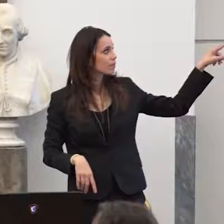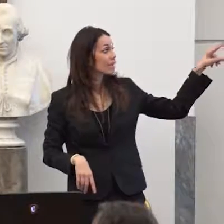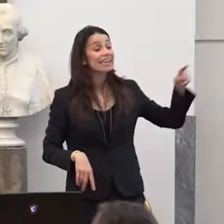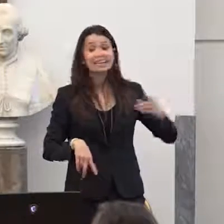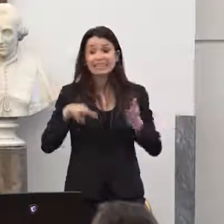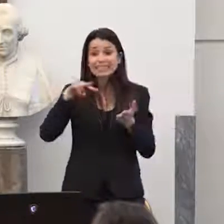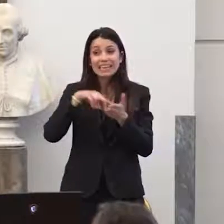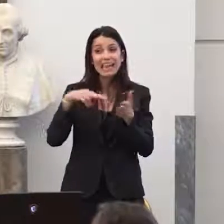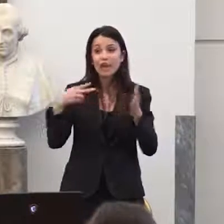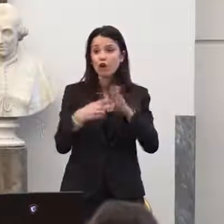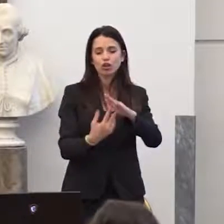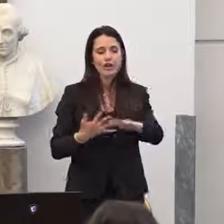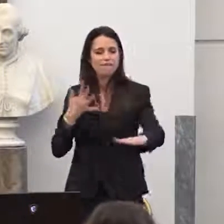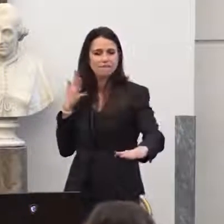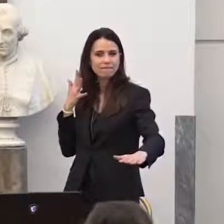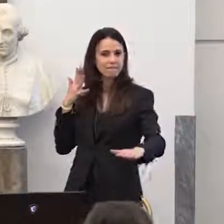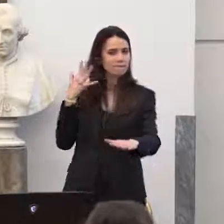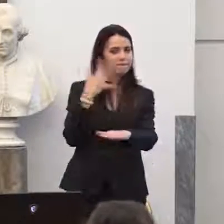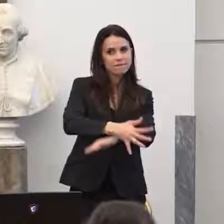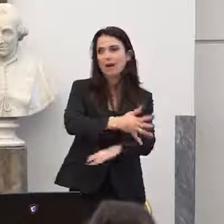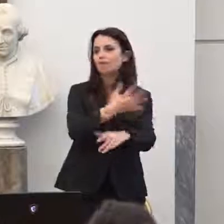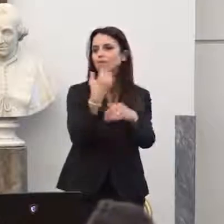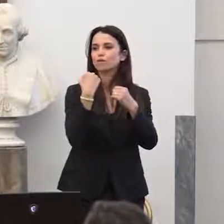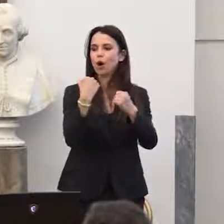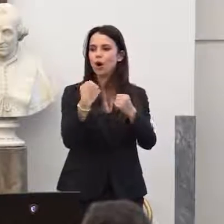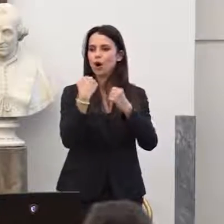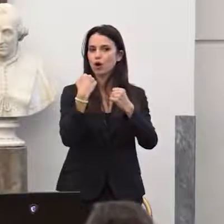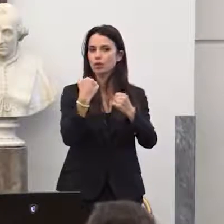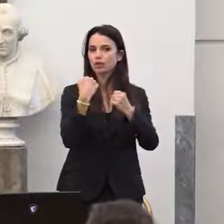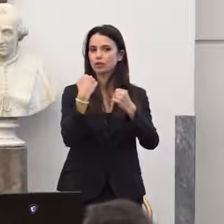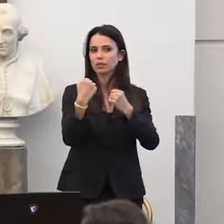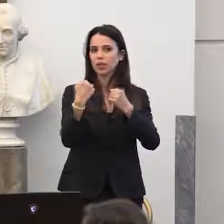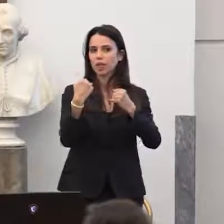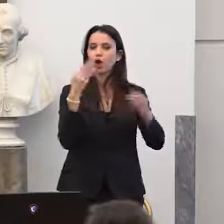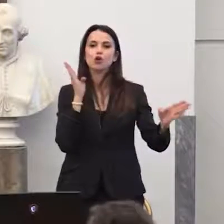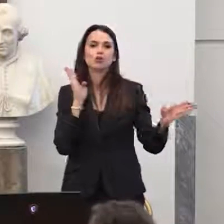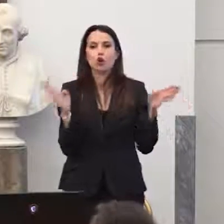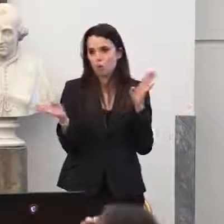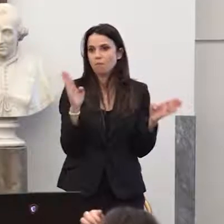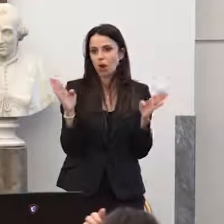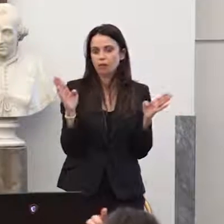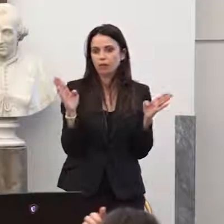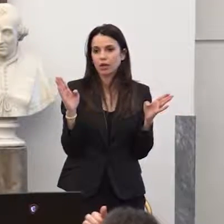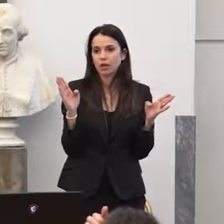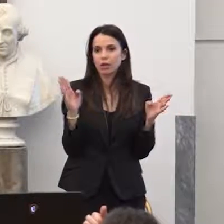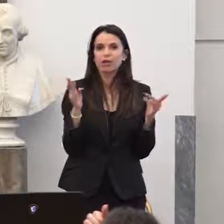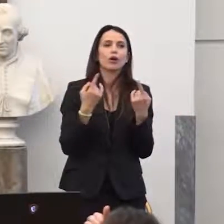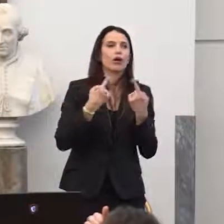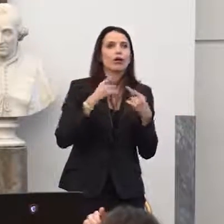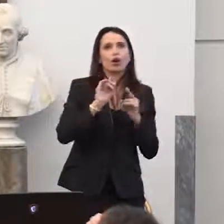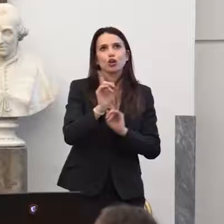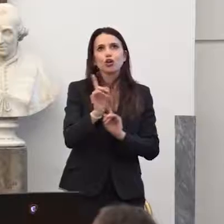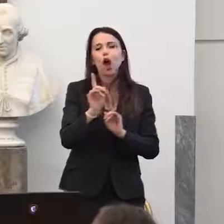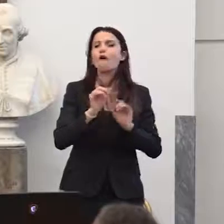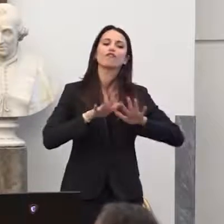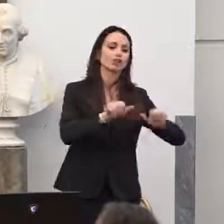entrata prepotentemente, la robotica, nel percorso assistenziale. Non abbiamo ovviamente sostituito il fisioterapista, il